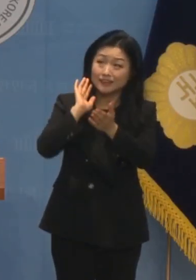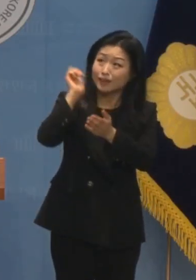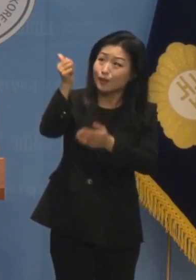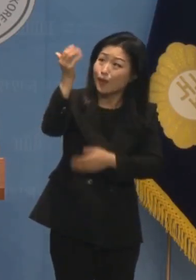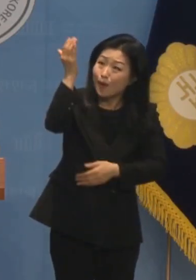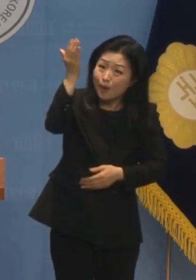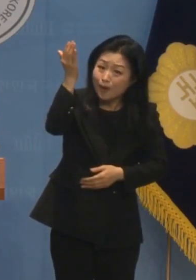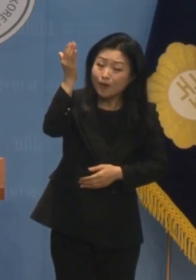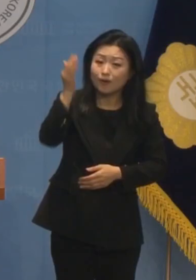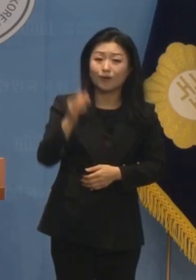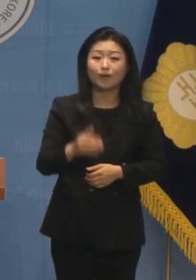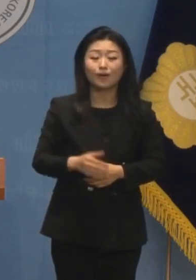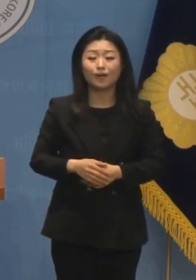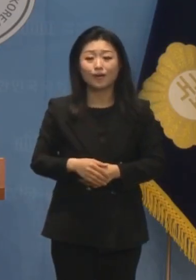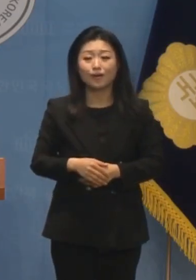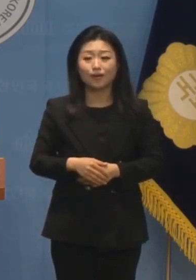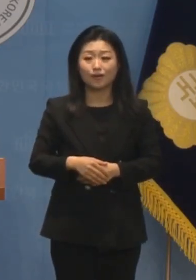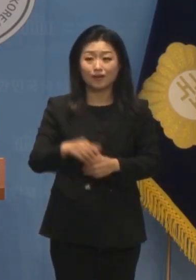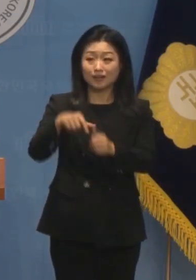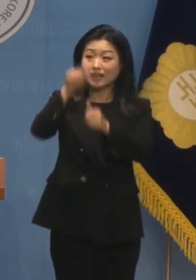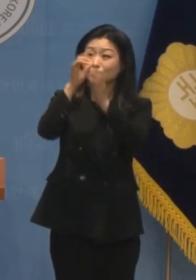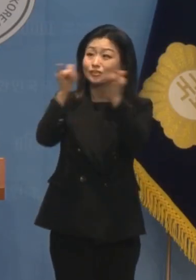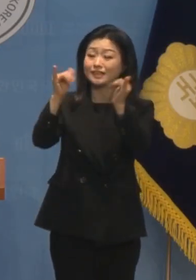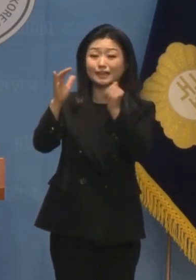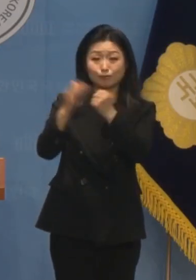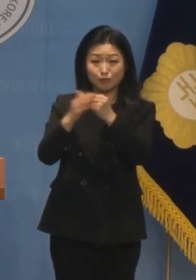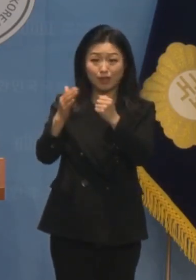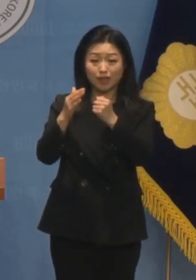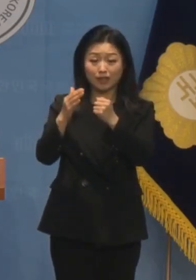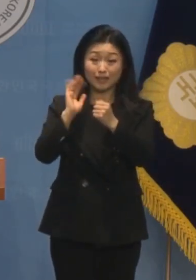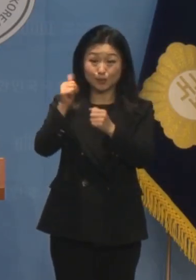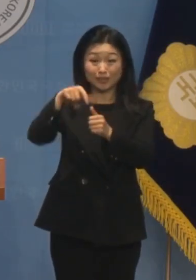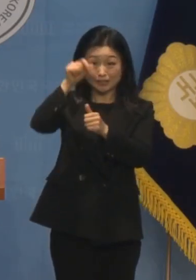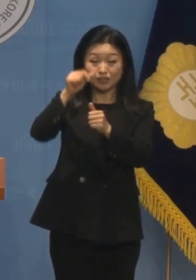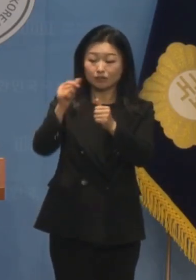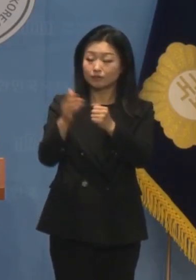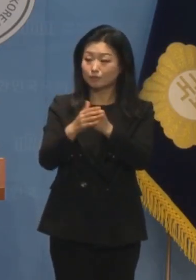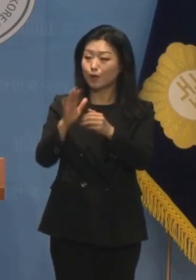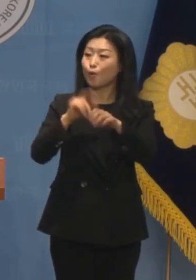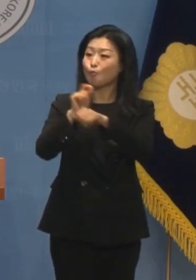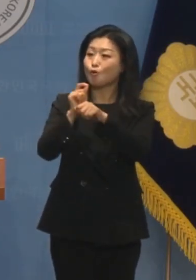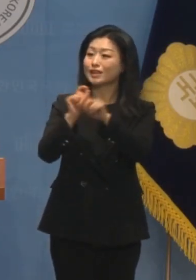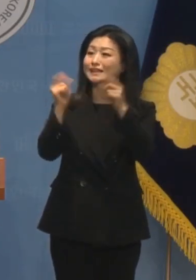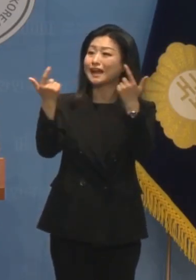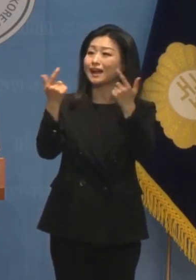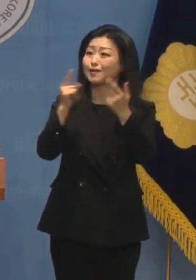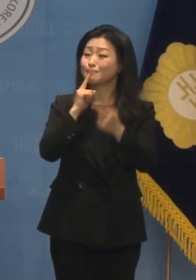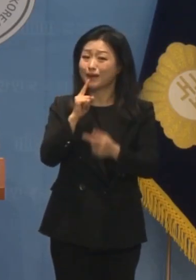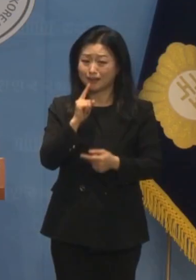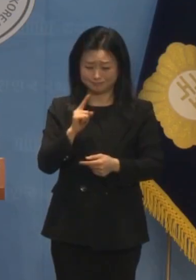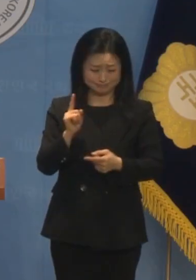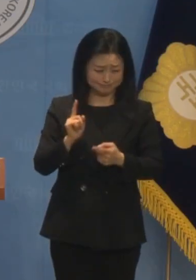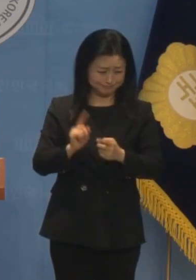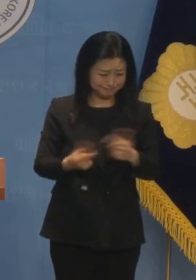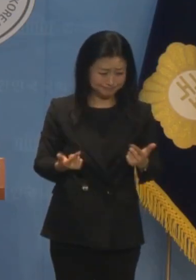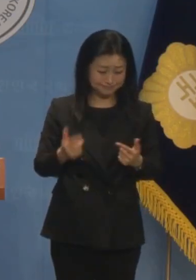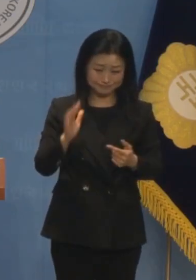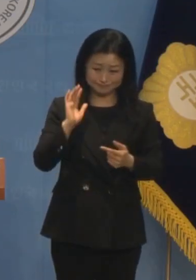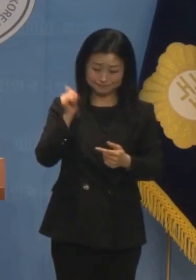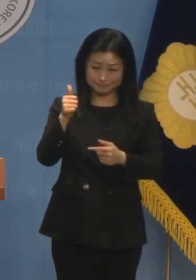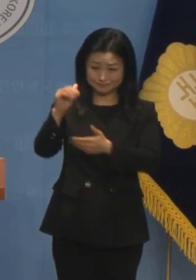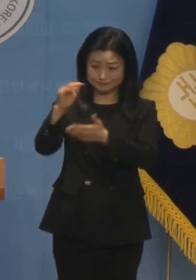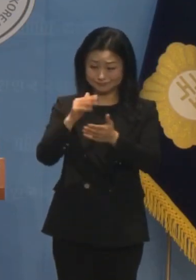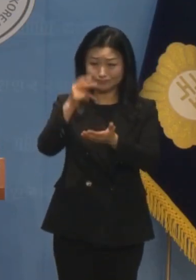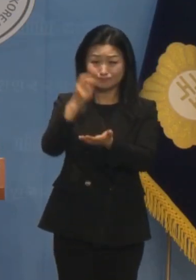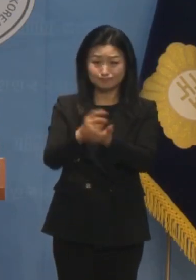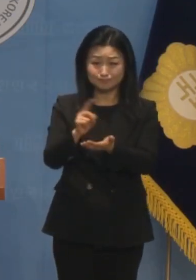대통령 측은 당선자 신분이기 때문에 공무원이 아니라는 개변을 내놓고 있지만 대통령직